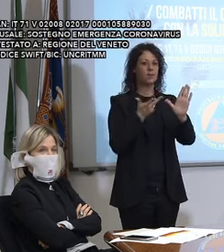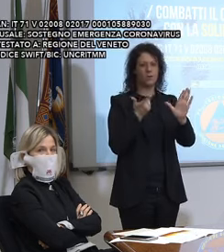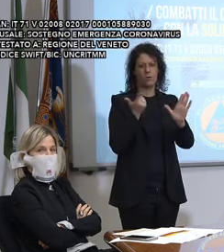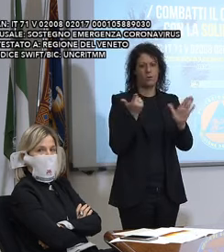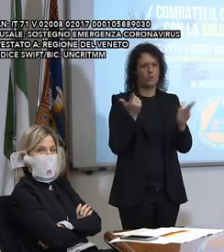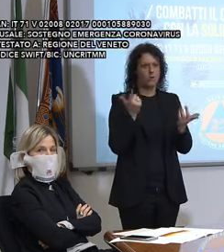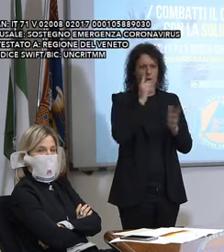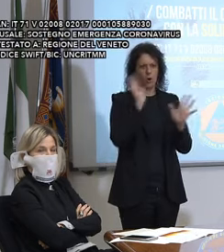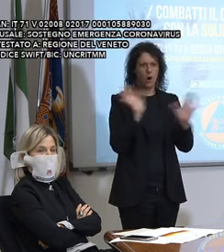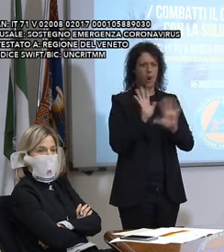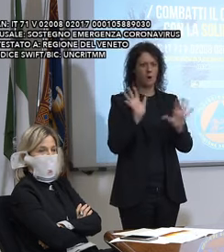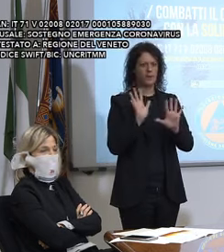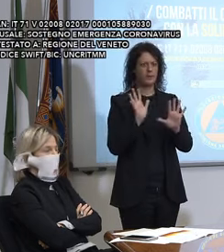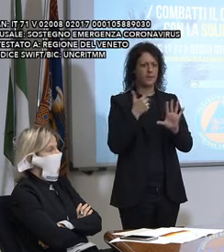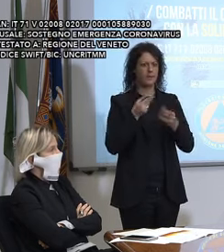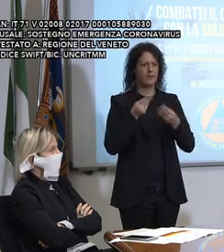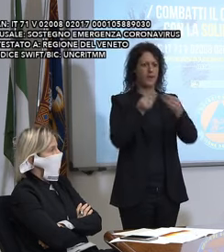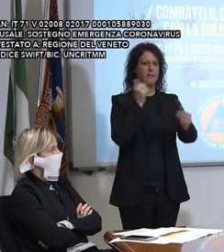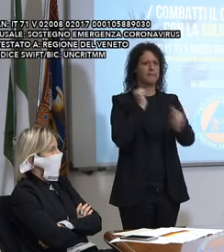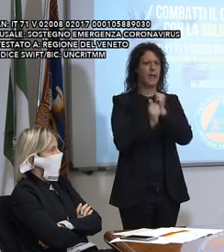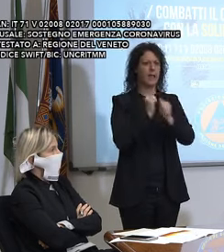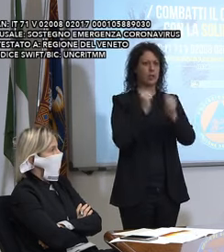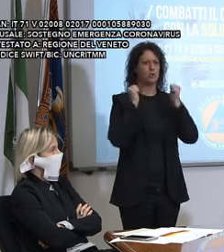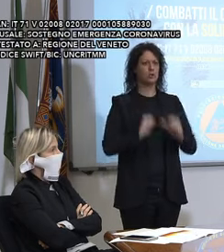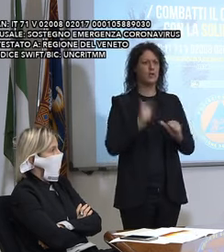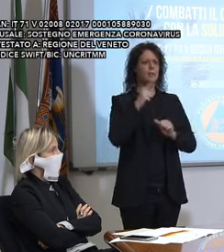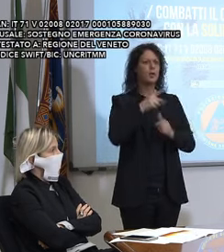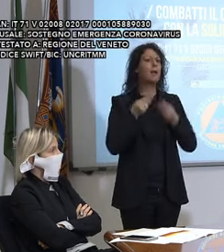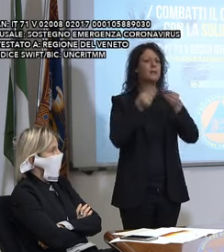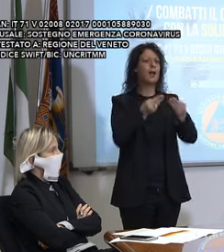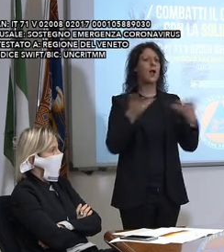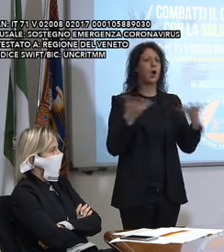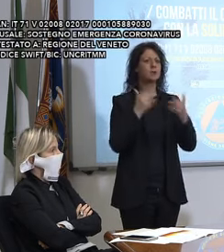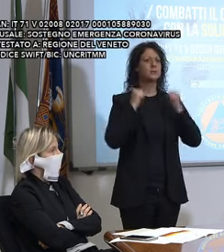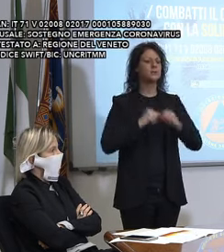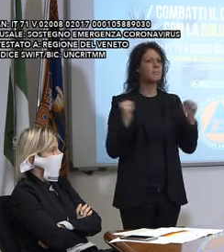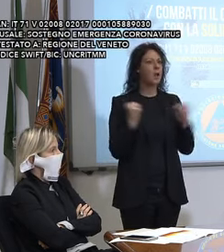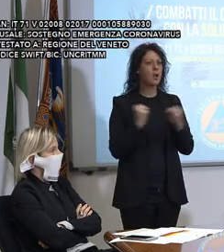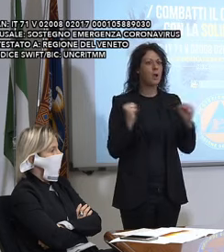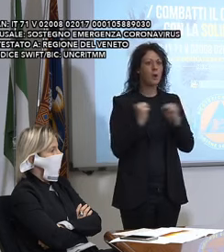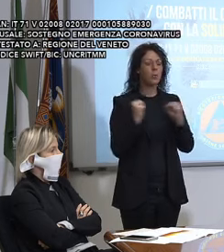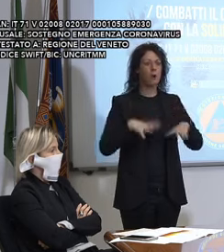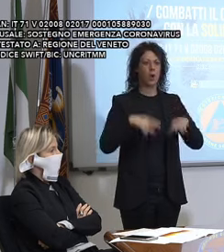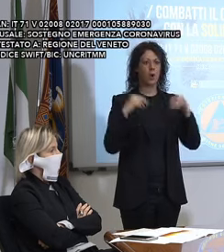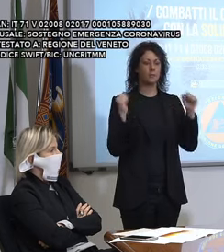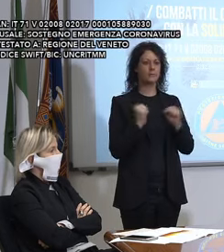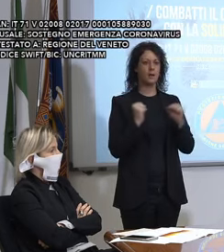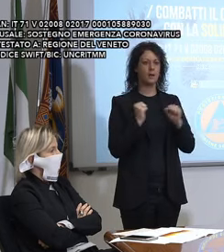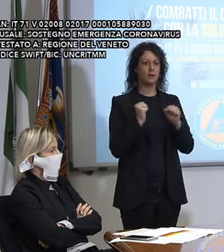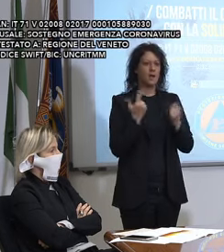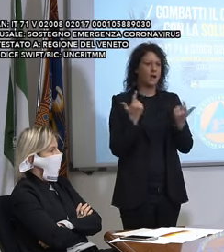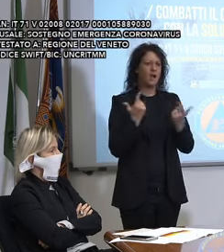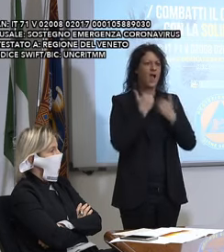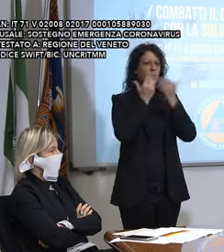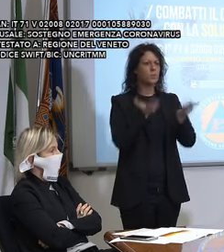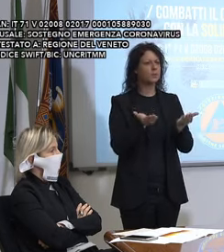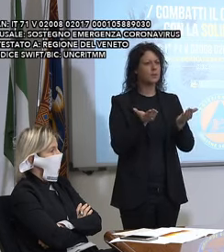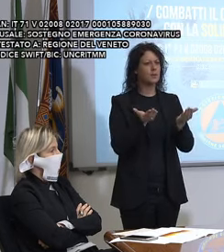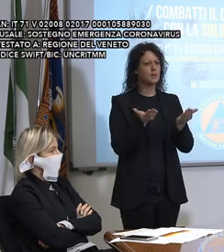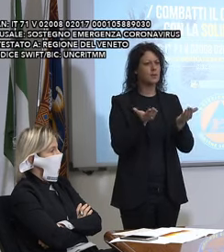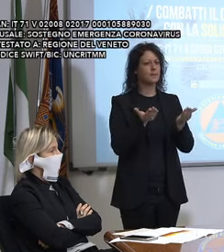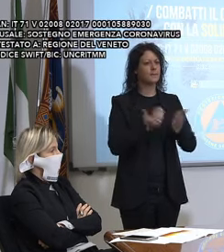e del rapporto con i cittadini, perché ha diffuso inquietudine assolutamente, cioè, inutile,